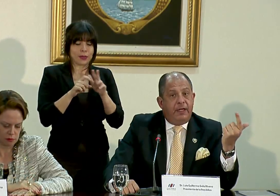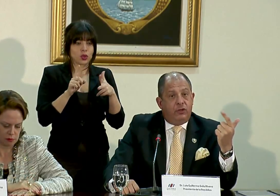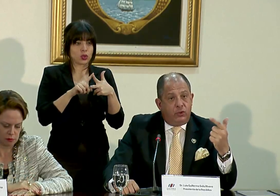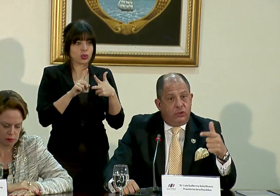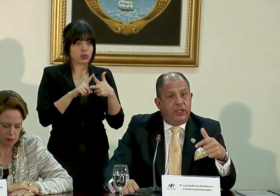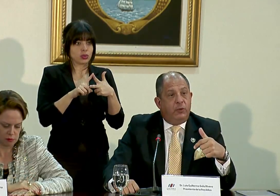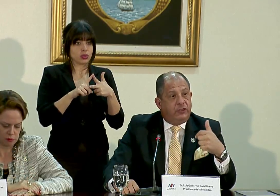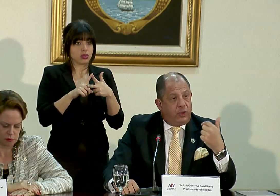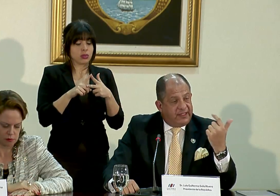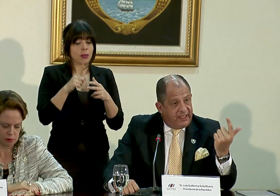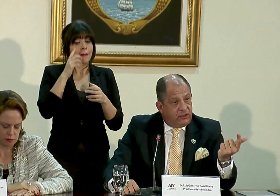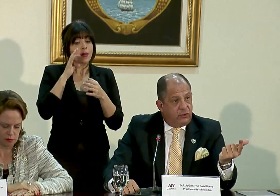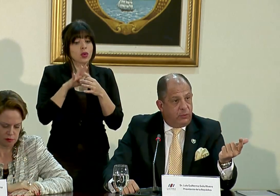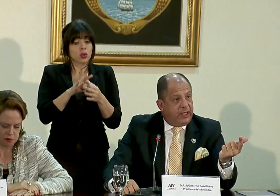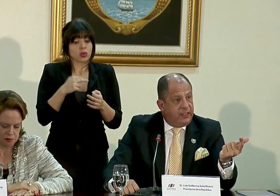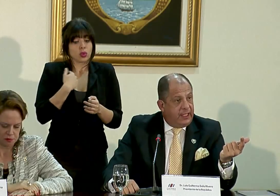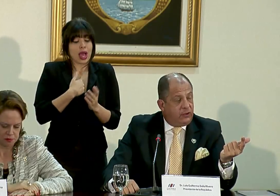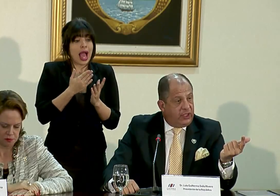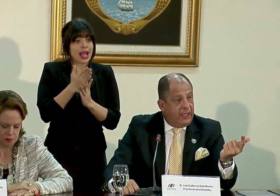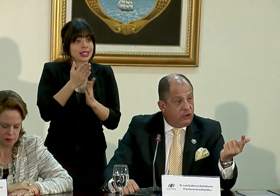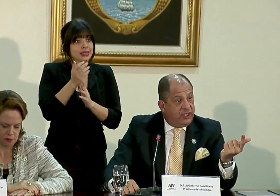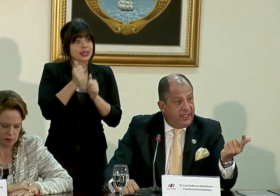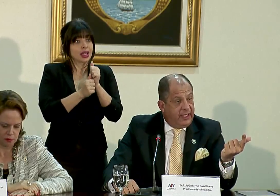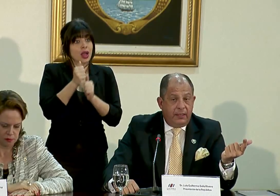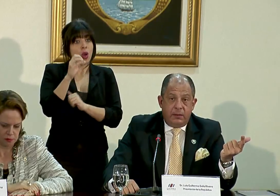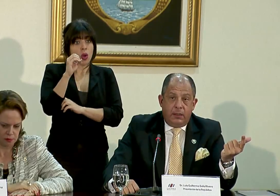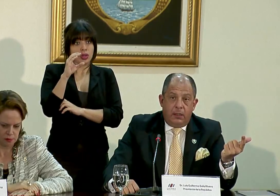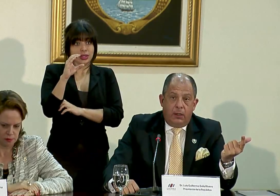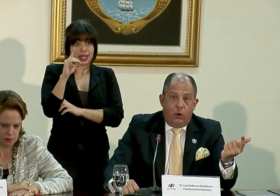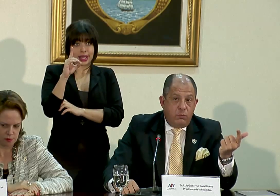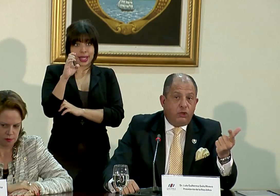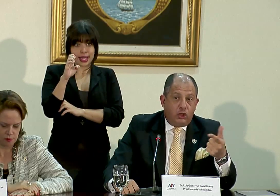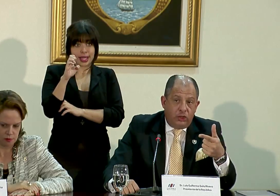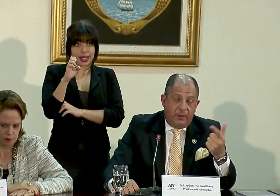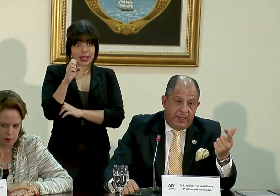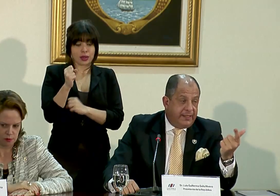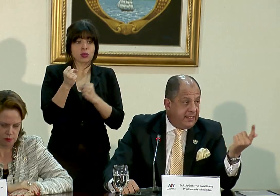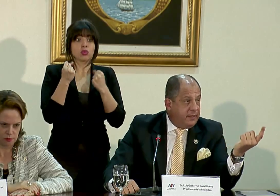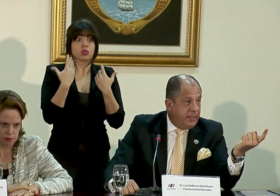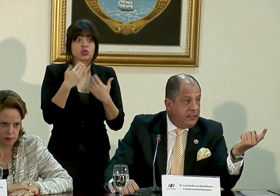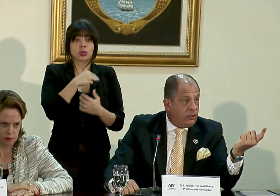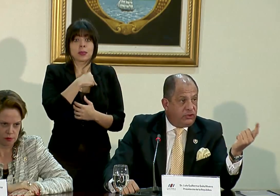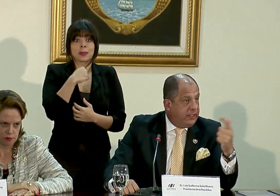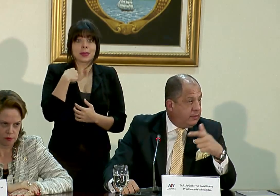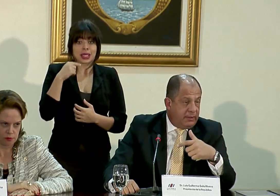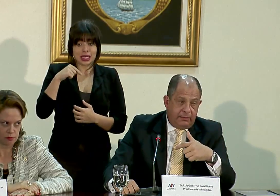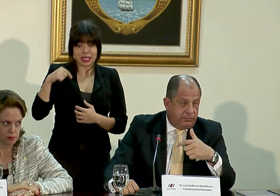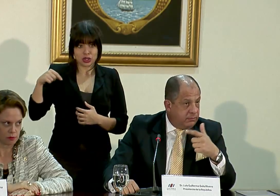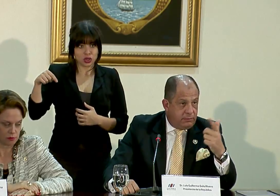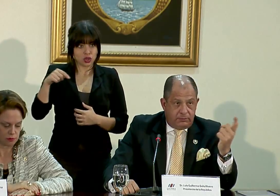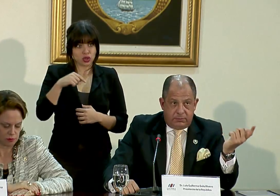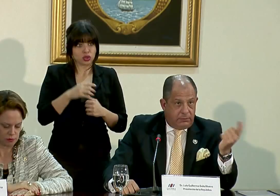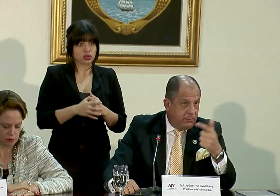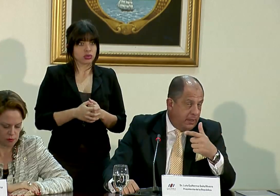en virtud de nuestro acceso como candidatos a la OCDE, un montón de ministras y ministros de